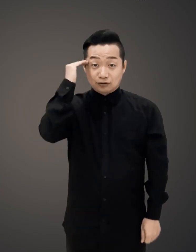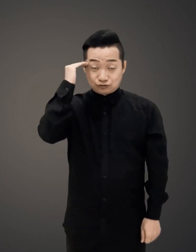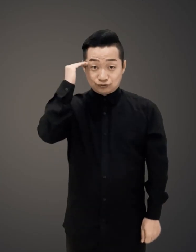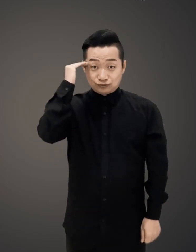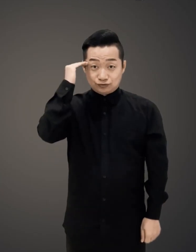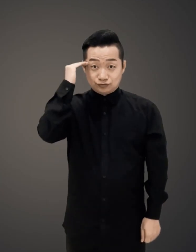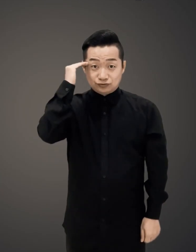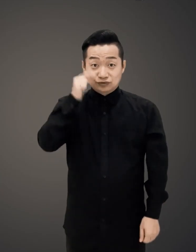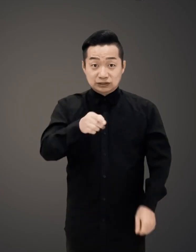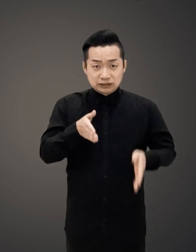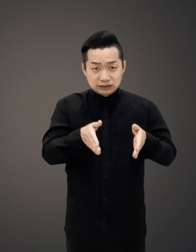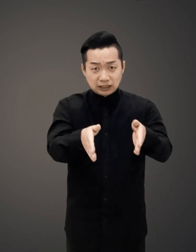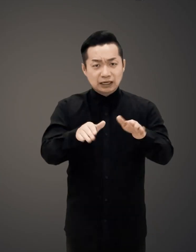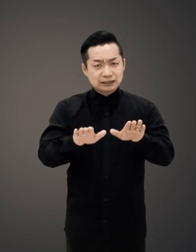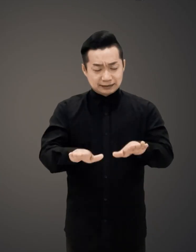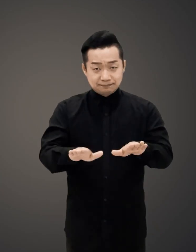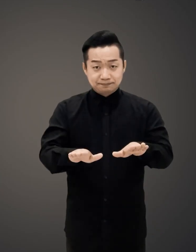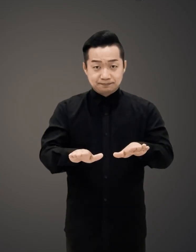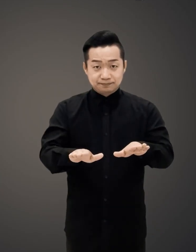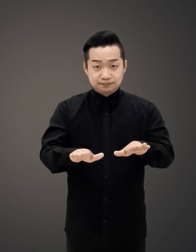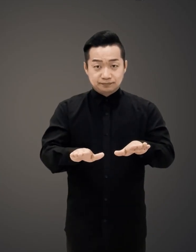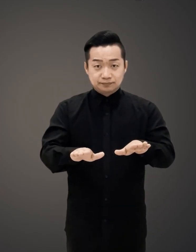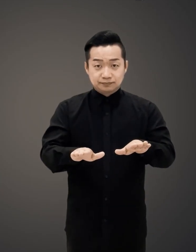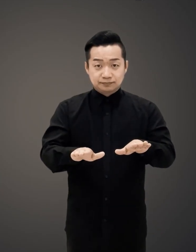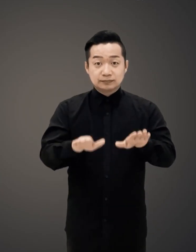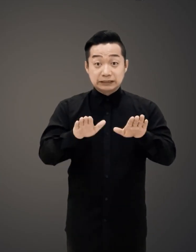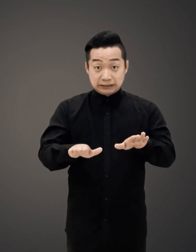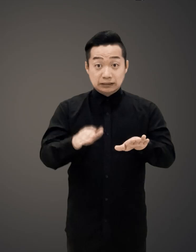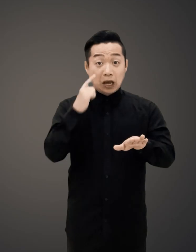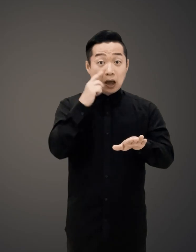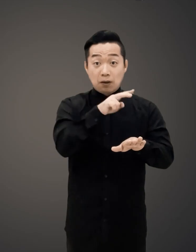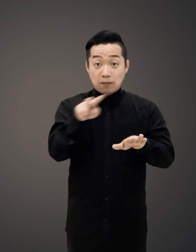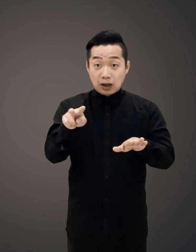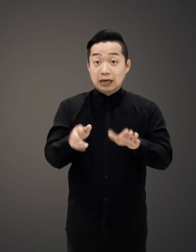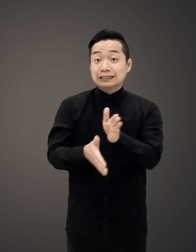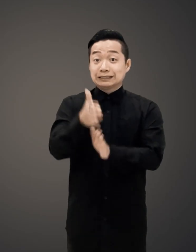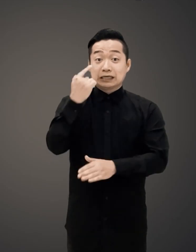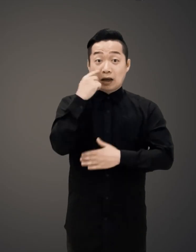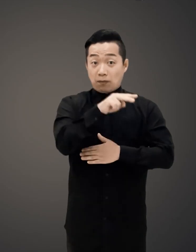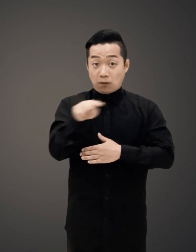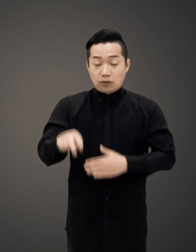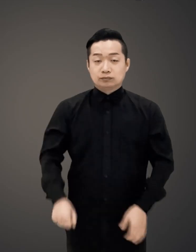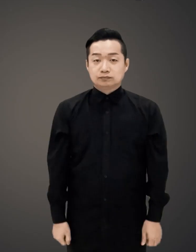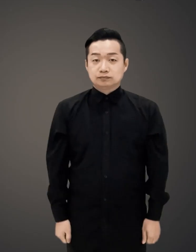우리나라의 길은 그러니까 지금 시점에 현재 시점의 도시를